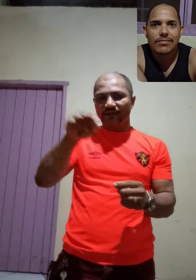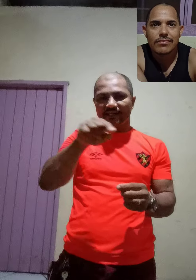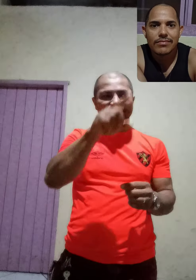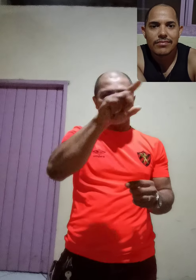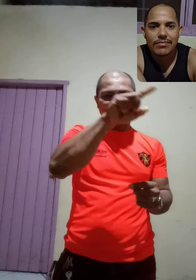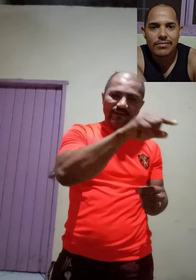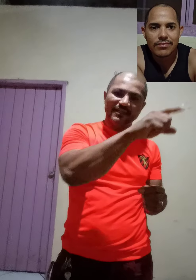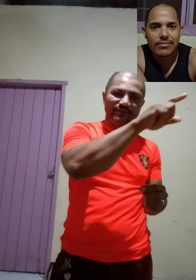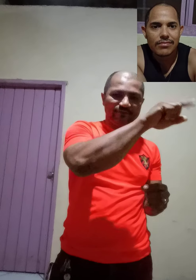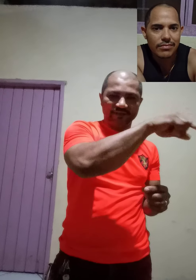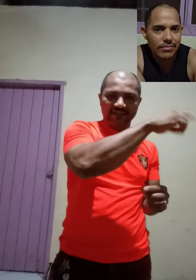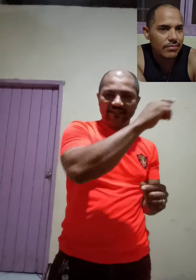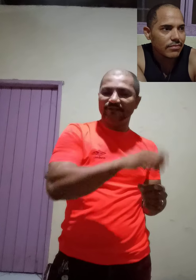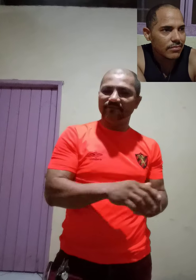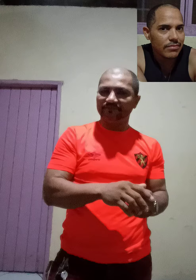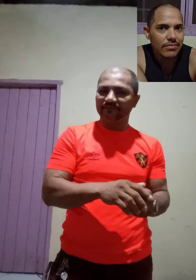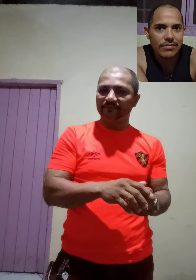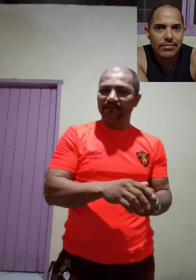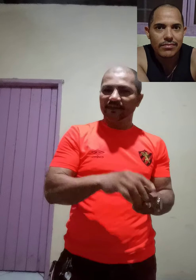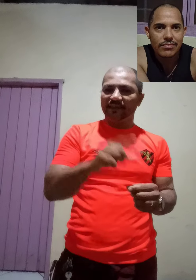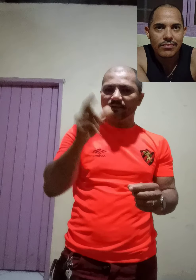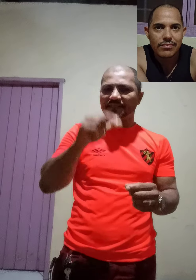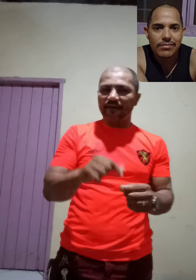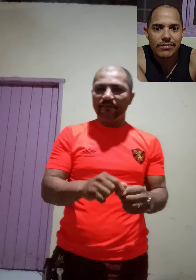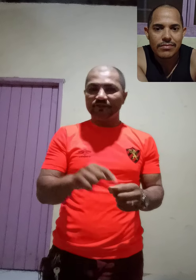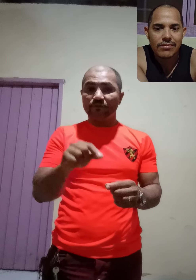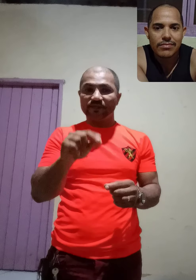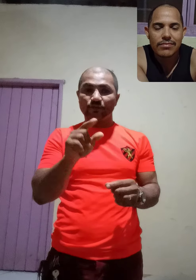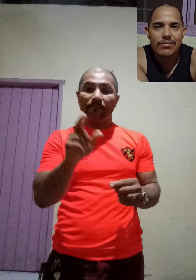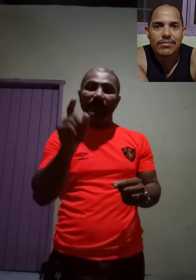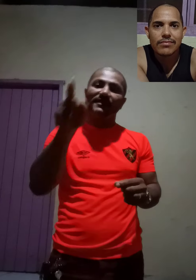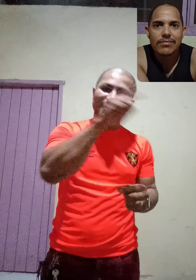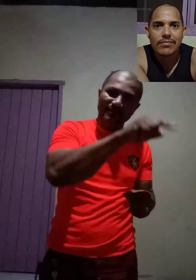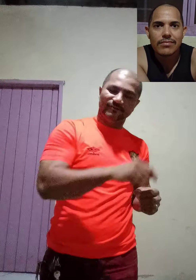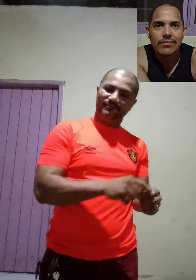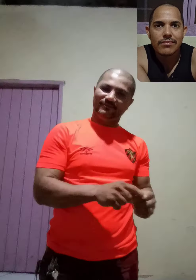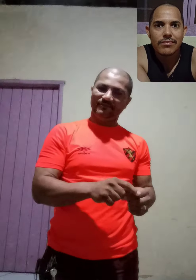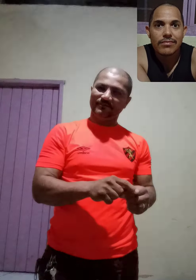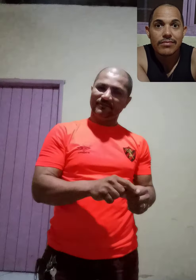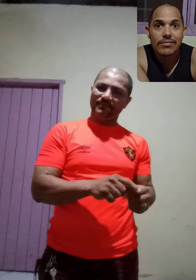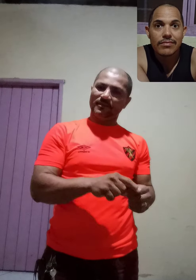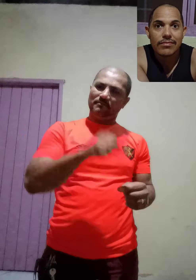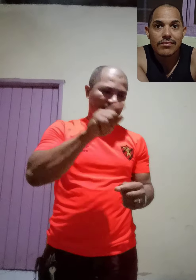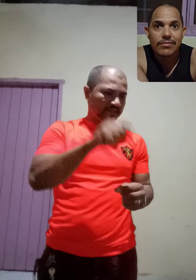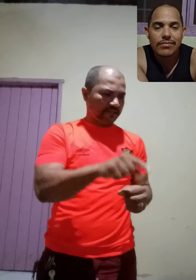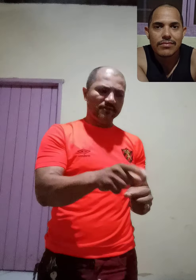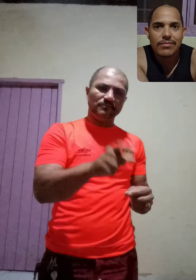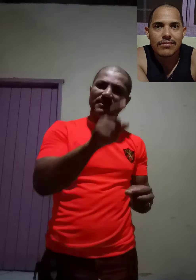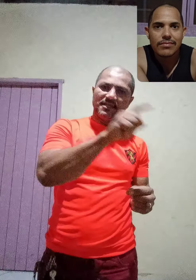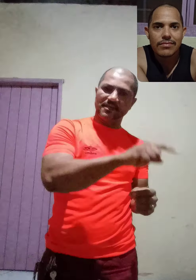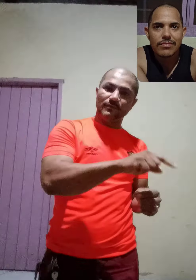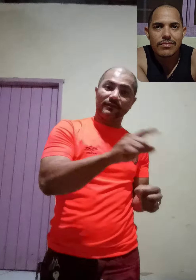voando, voando, voando. E uma serpente começou a persegui-lo. Perseguiu, perseguiu, até